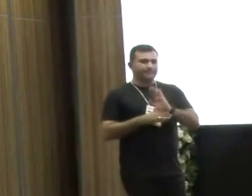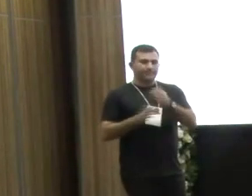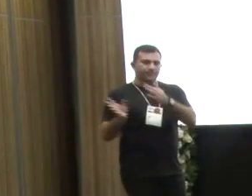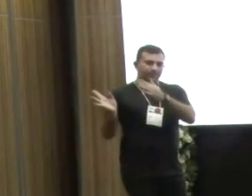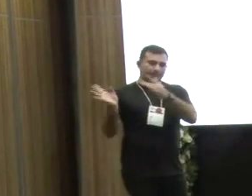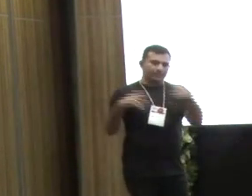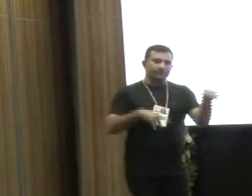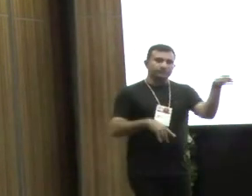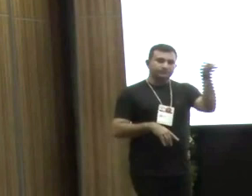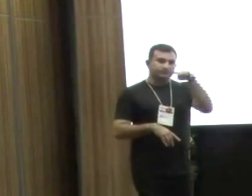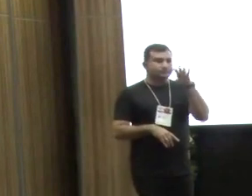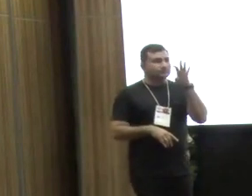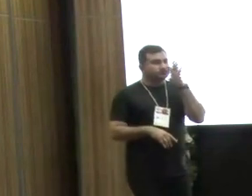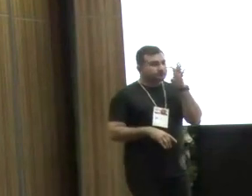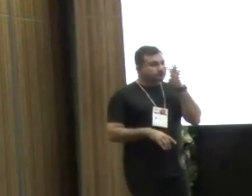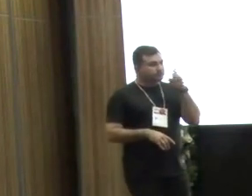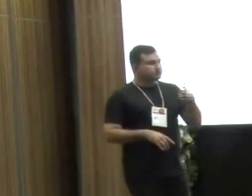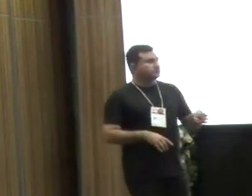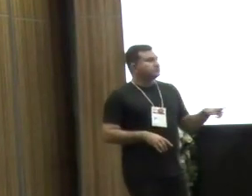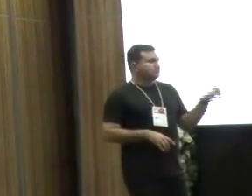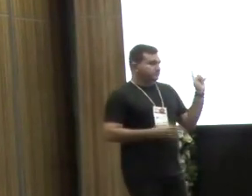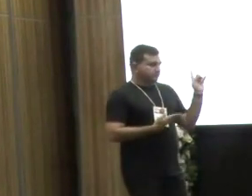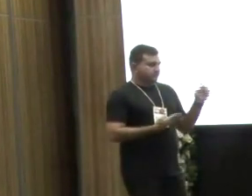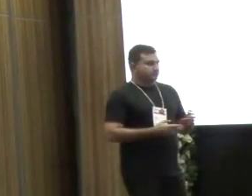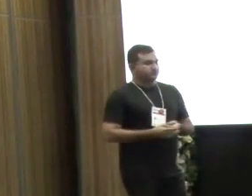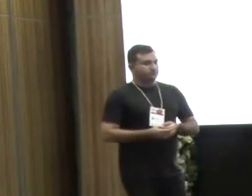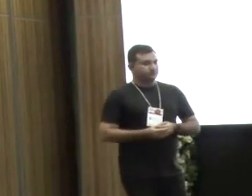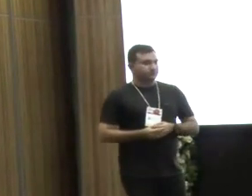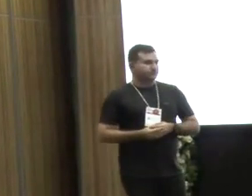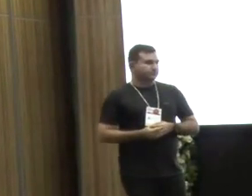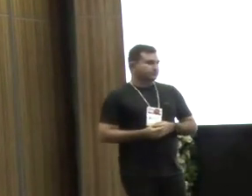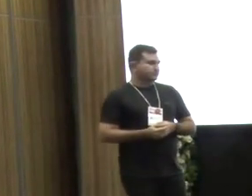vocês prestassem bastante atenção.